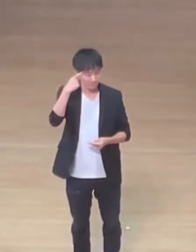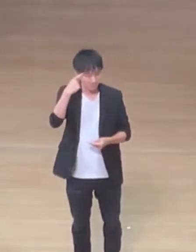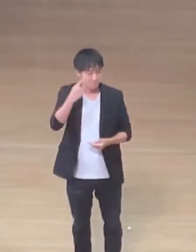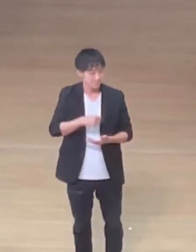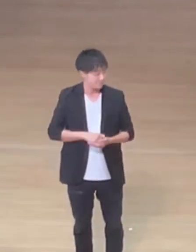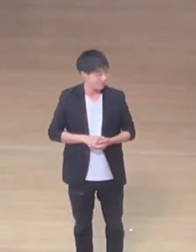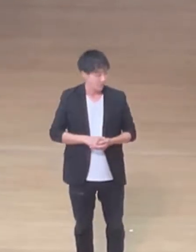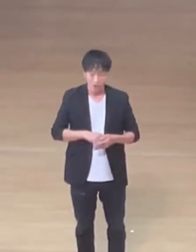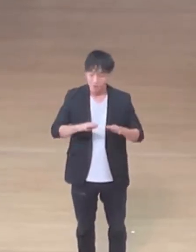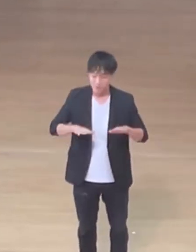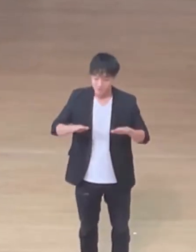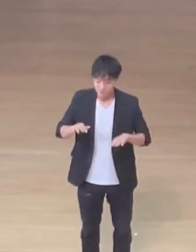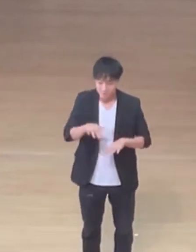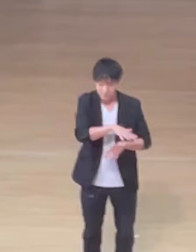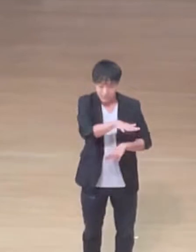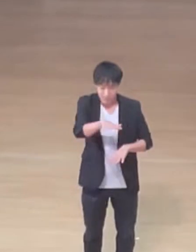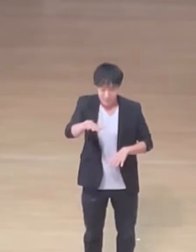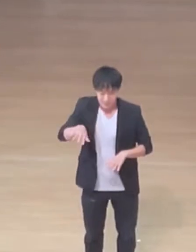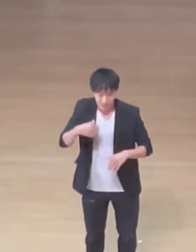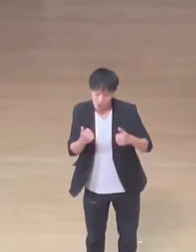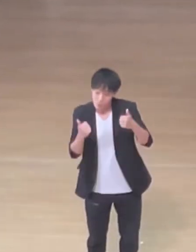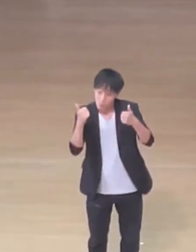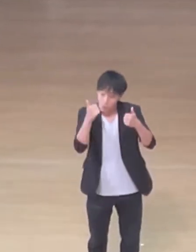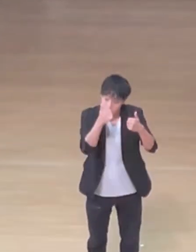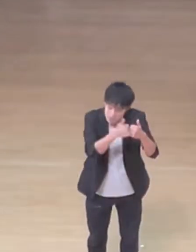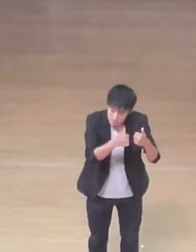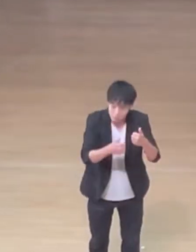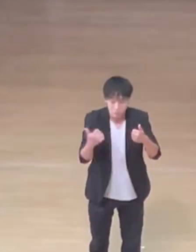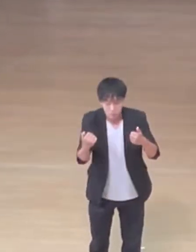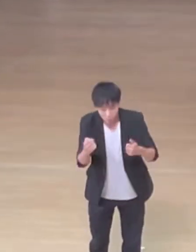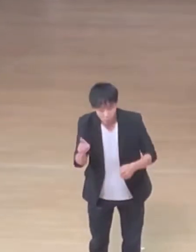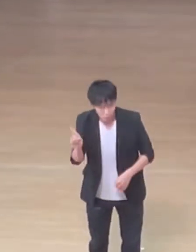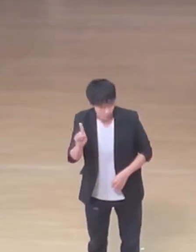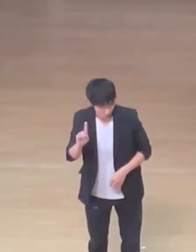本日皆さんが挑戦される記録は